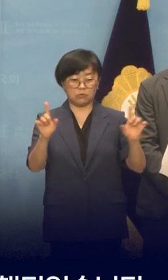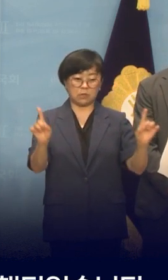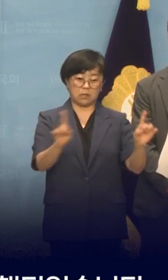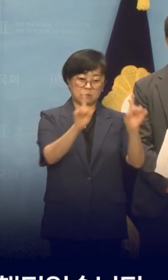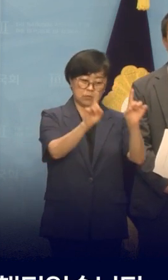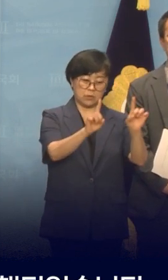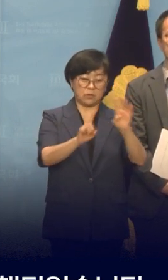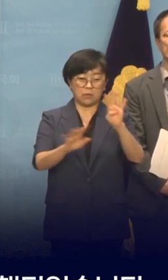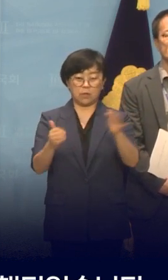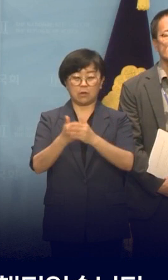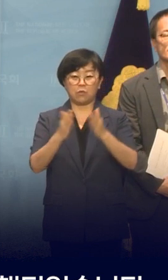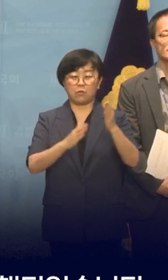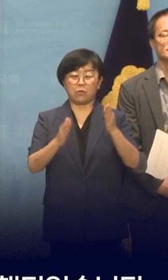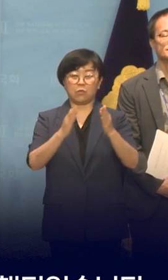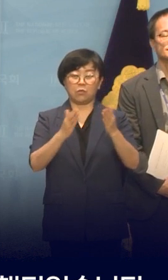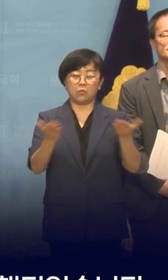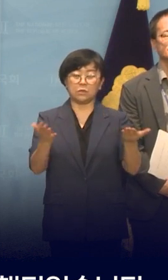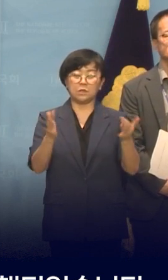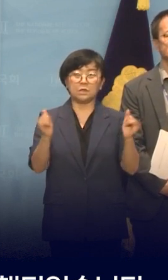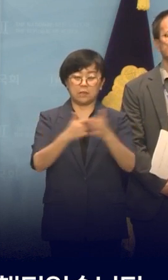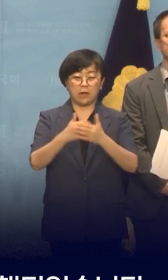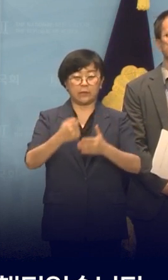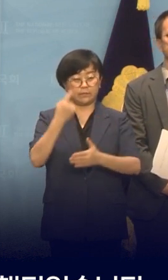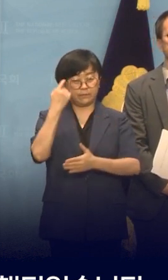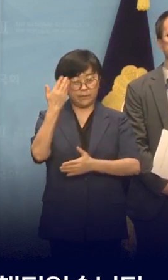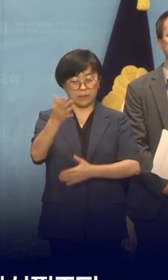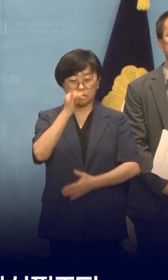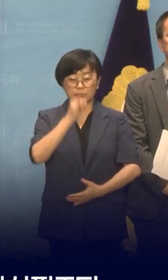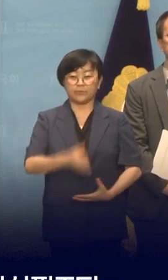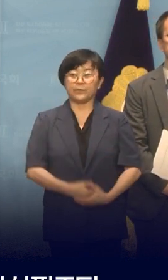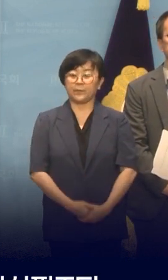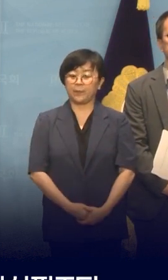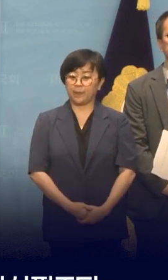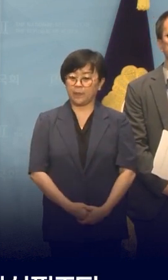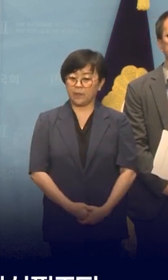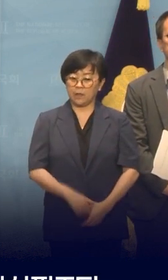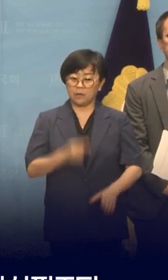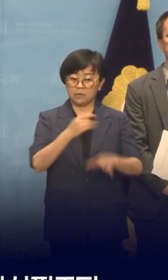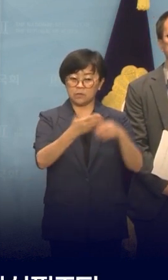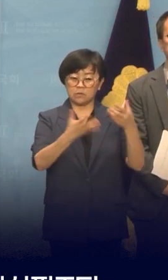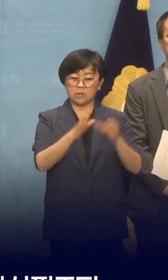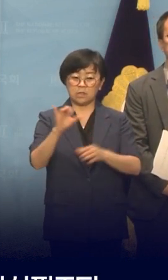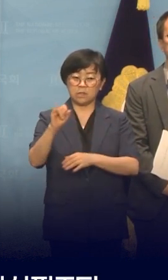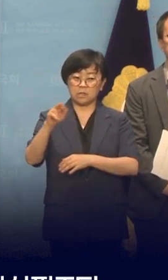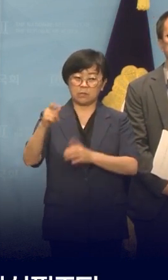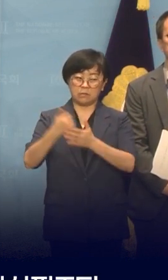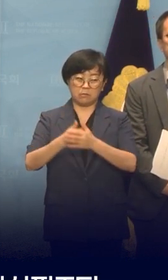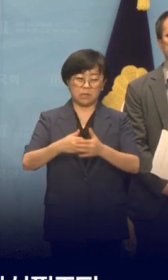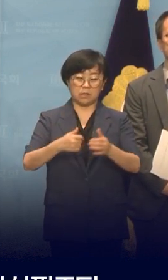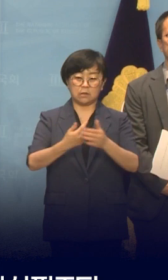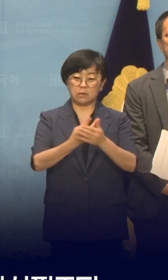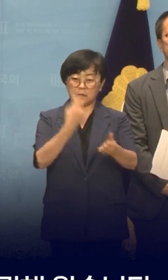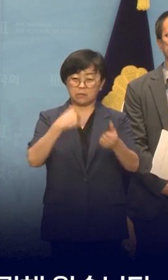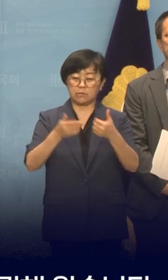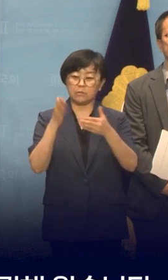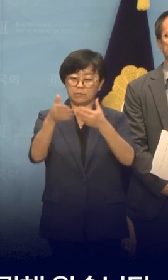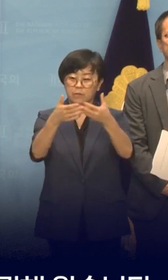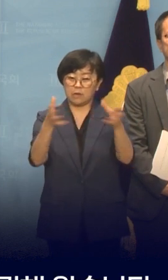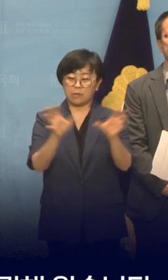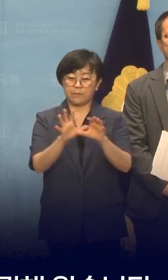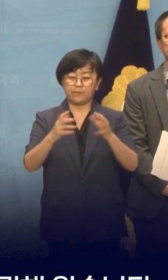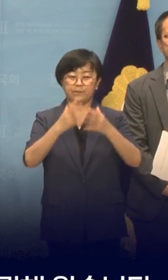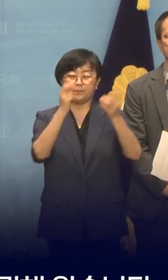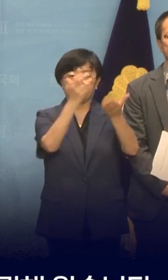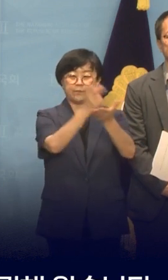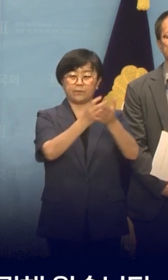4명의 고위공직자 증인신문이 진행되었습니다 더불어민주당 이상민 장관 탄핵 심판 tf는